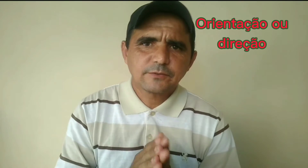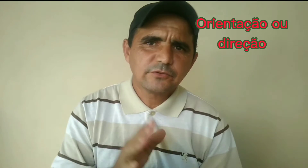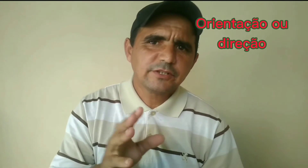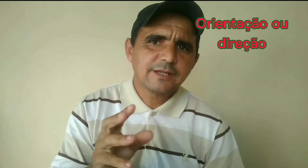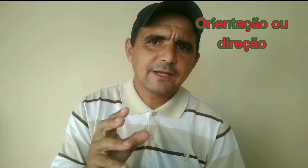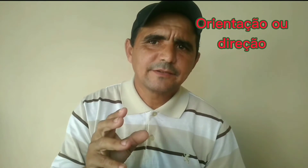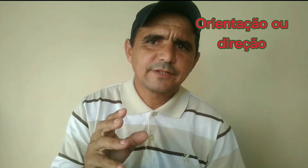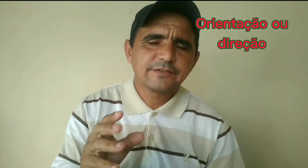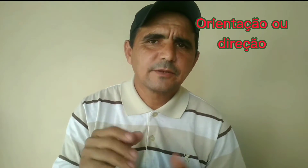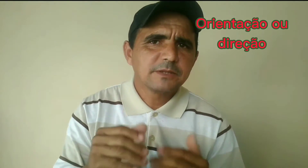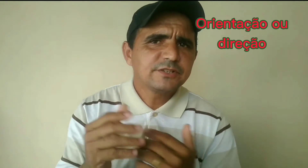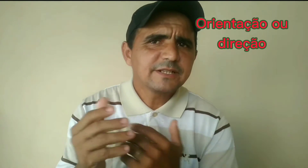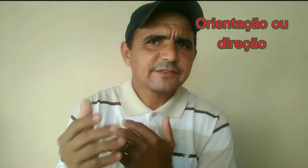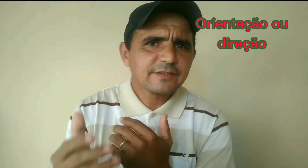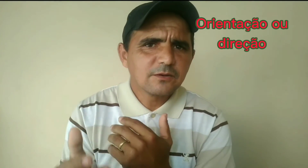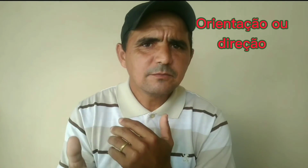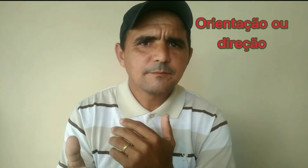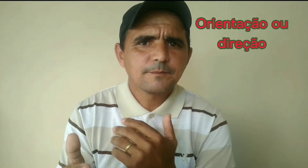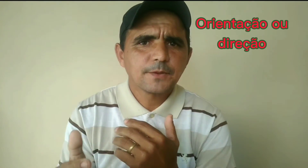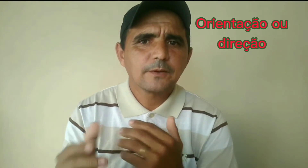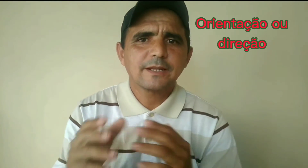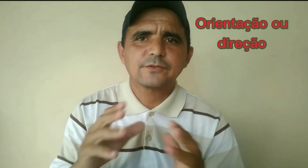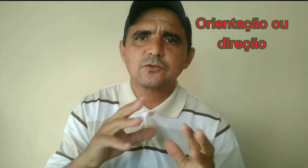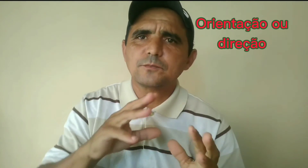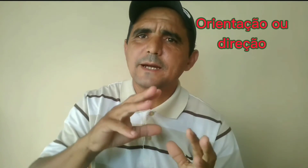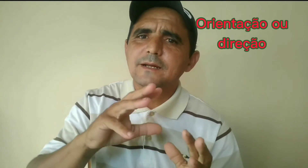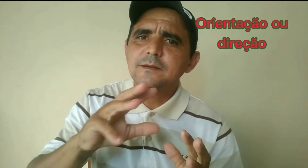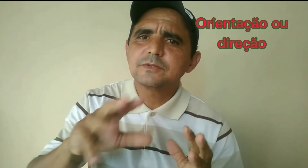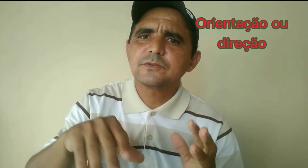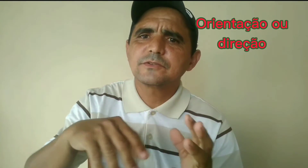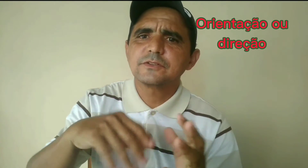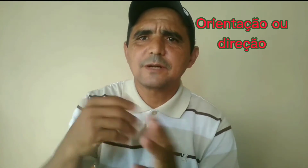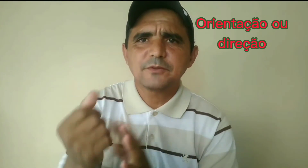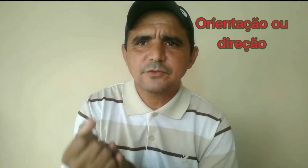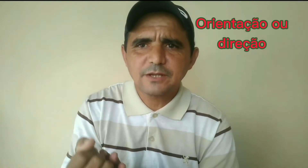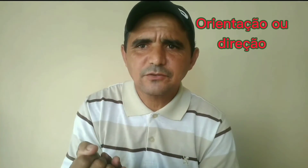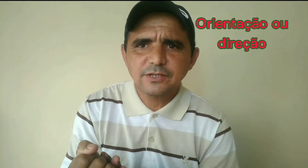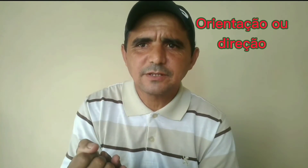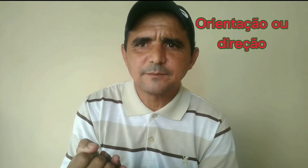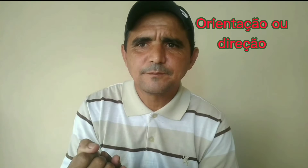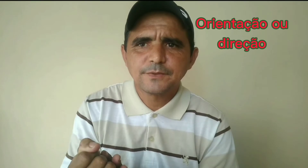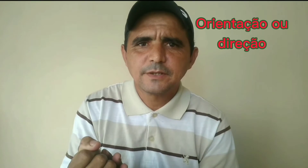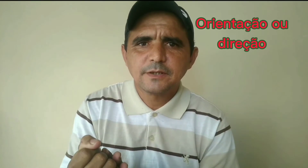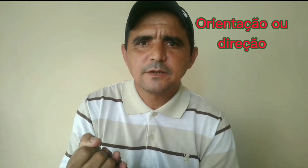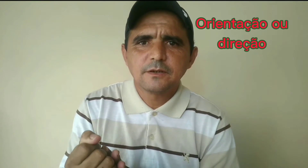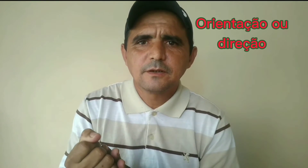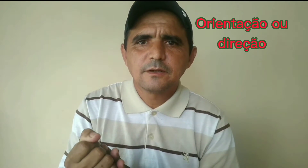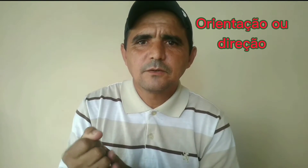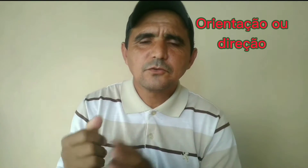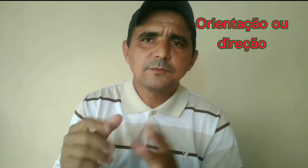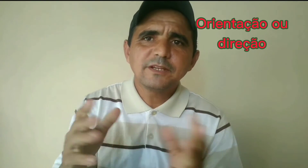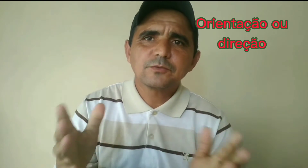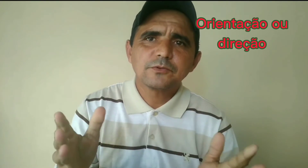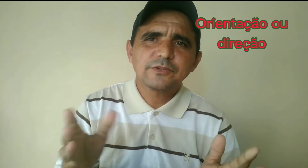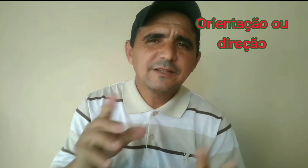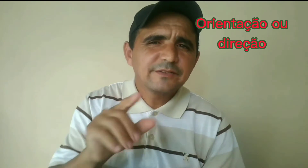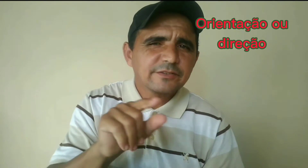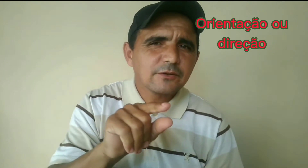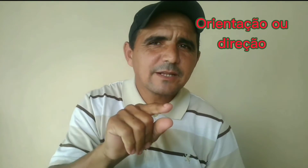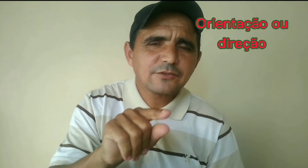Os sinais, eles têm uma direção com relação aos parâmetros já mencionados aqui. Os mesmos, eles estão